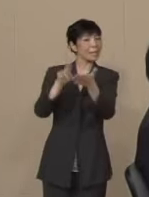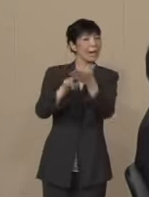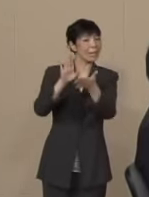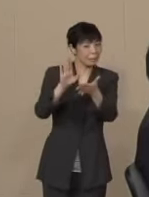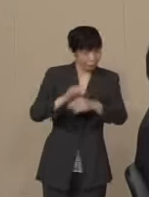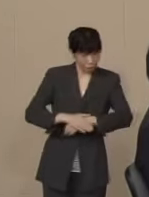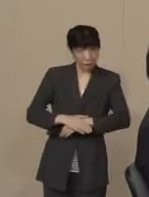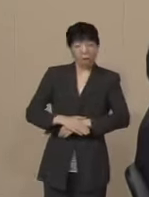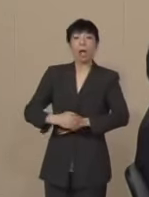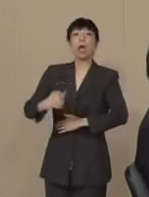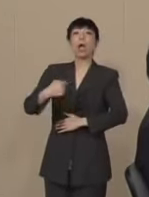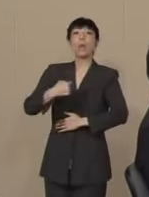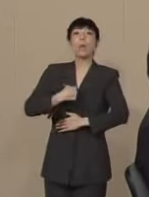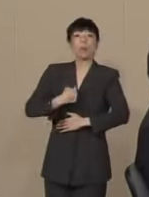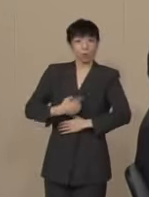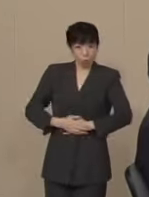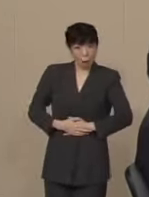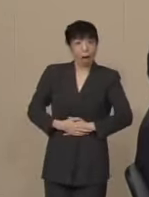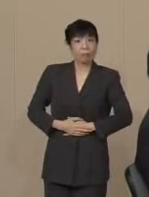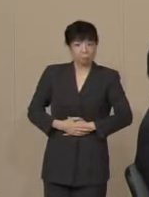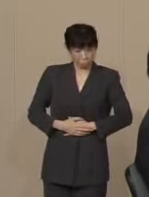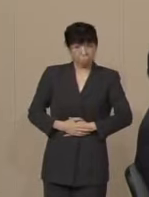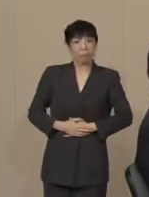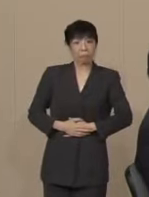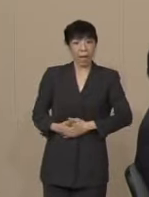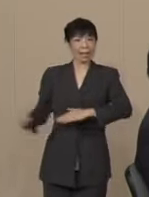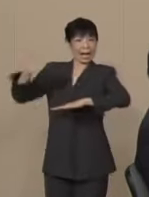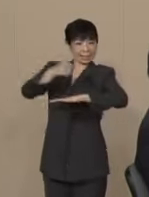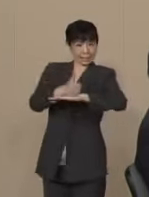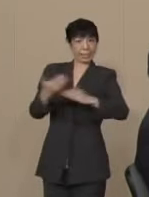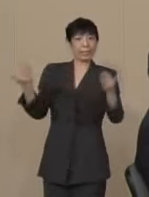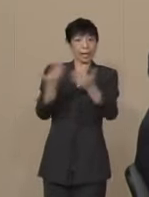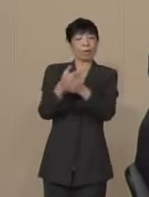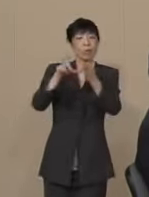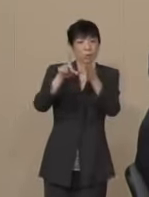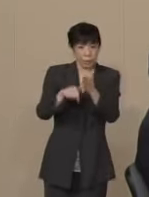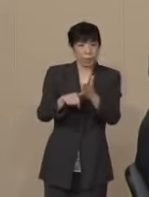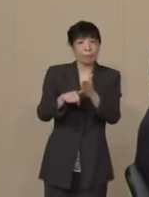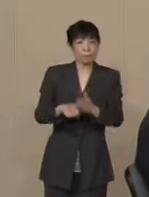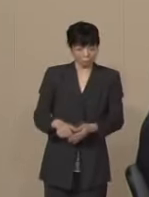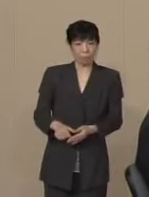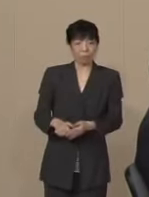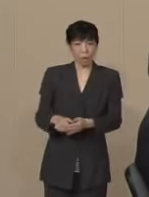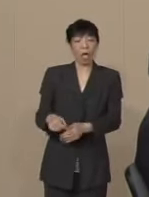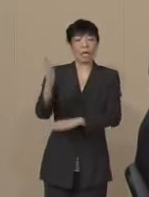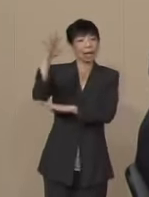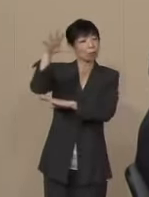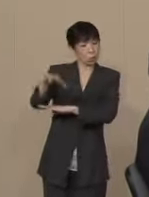と私、二人のため